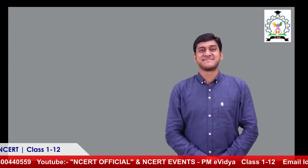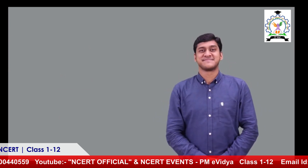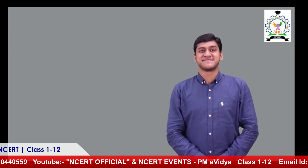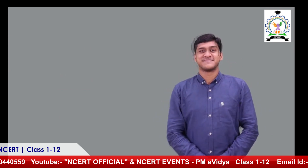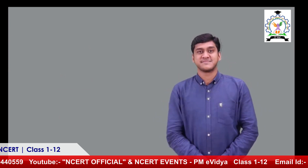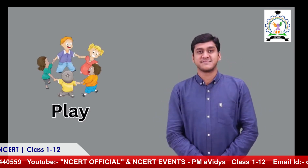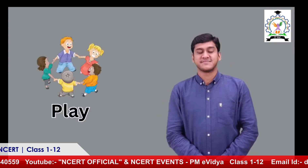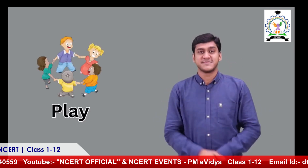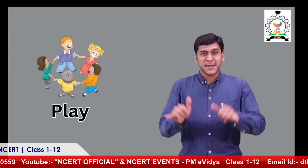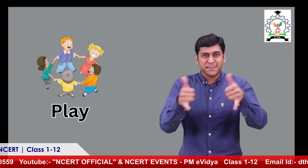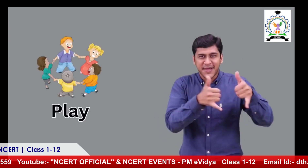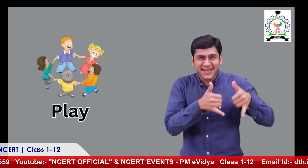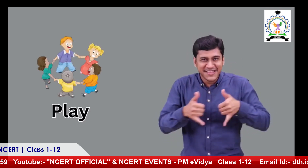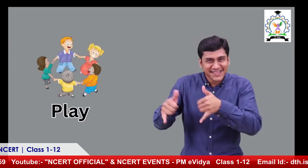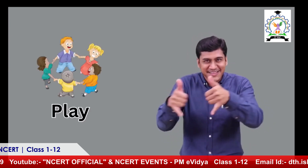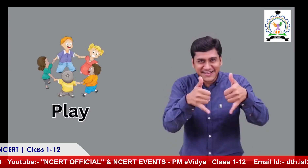पसंद,